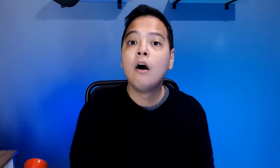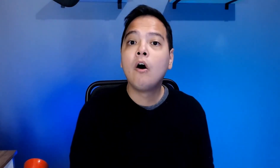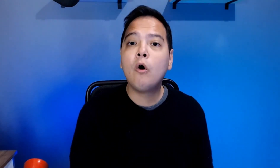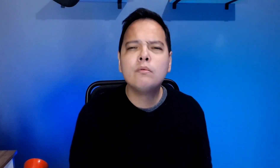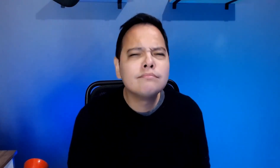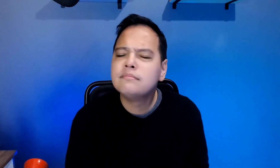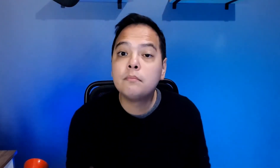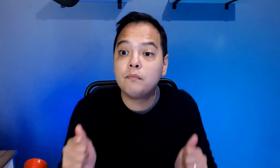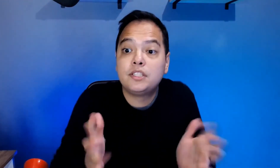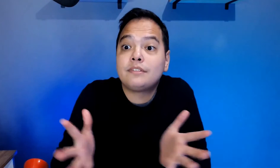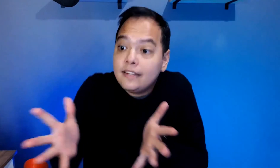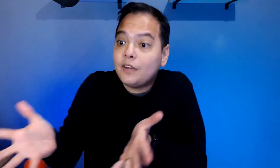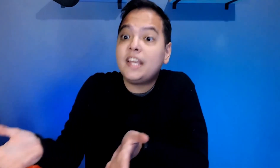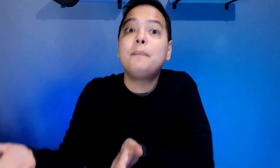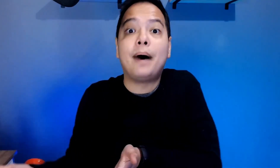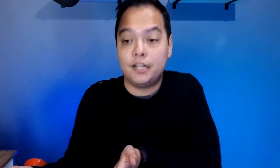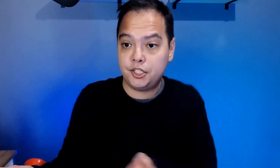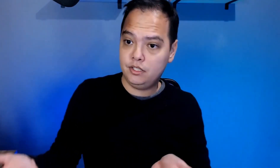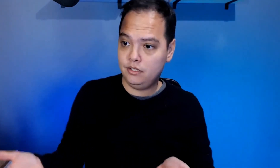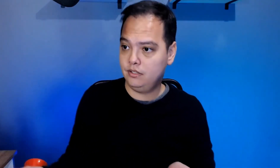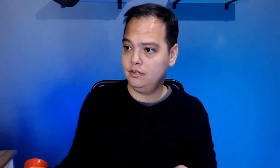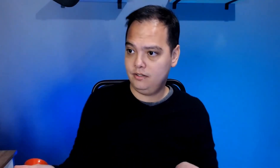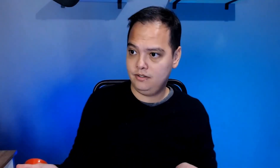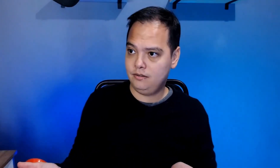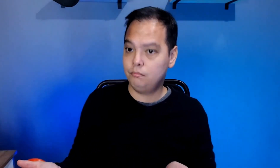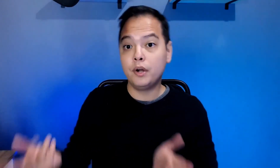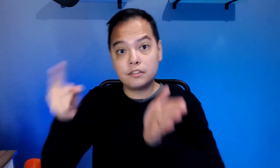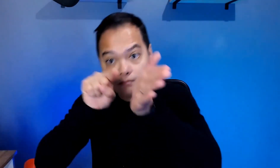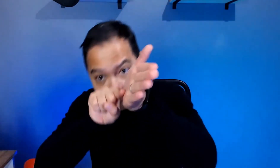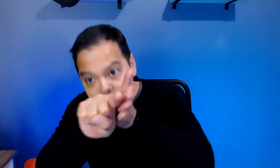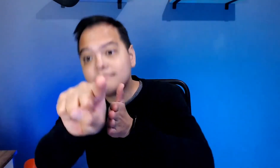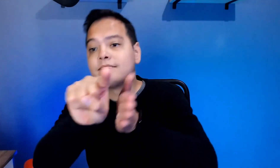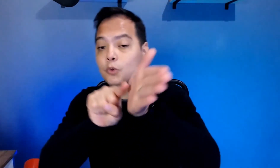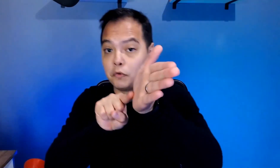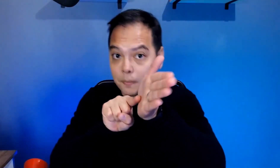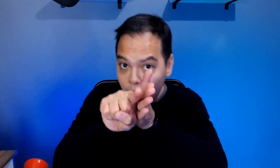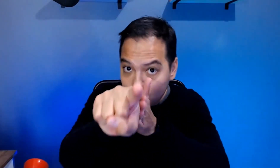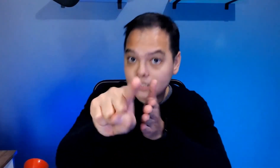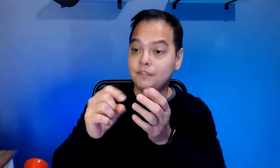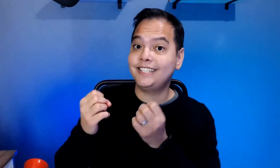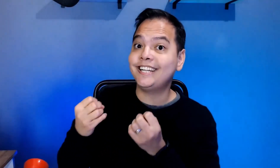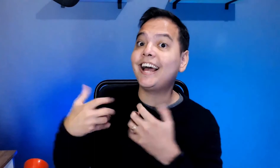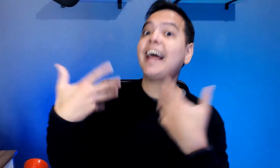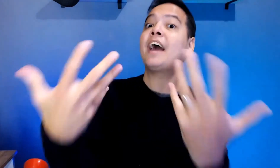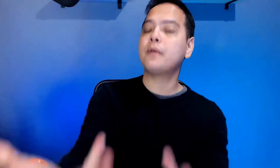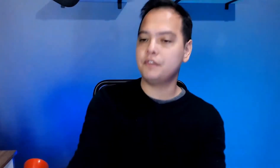ou você não está entendendo que parte. Por isso, quando você pergunta, você deixa claro o que você não está